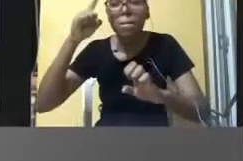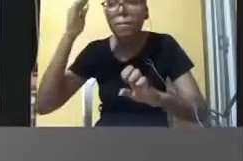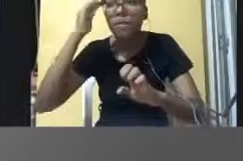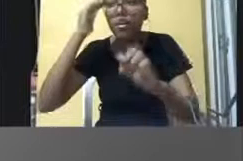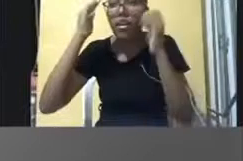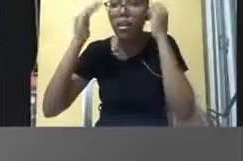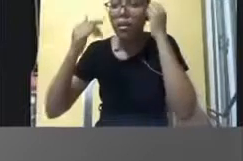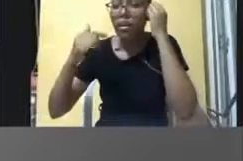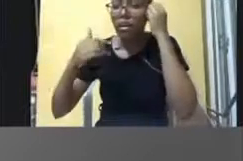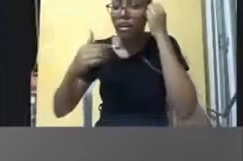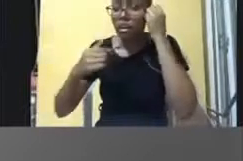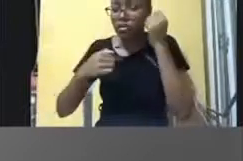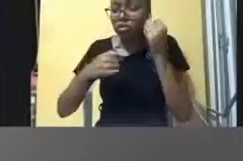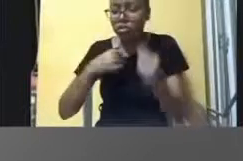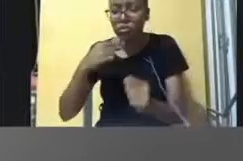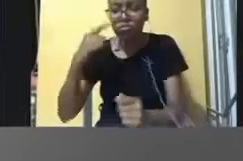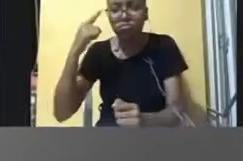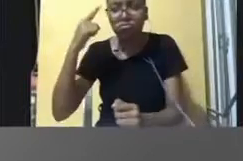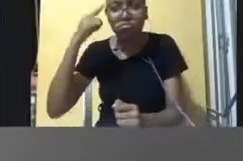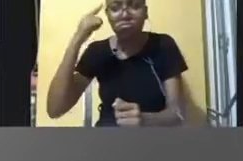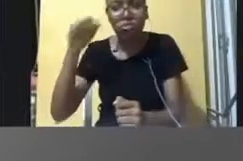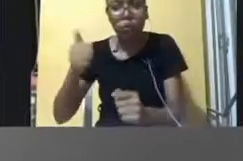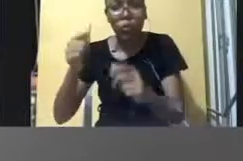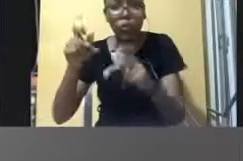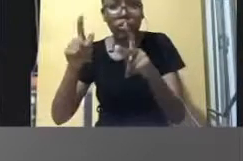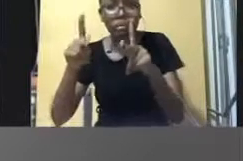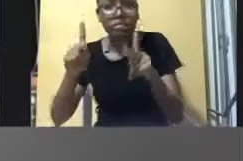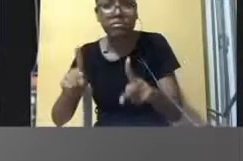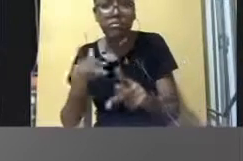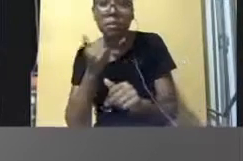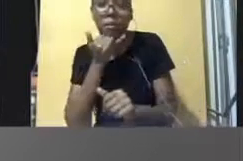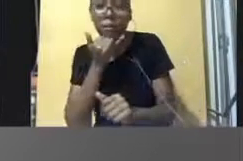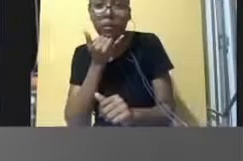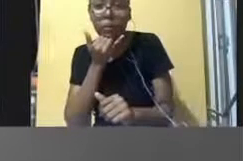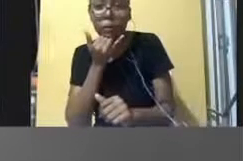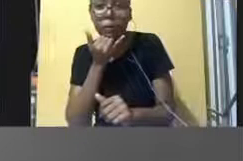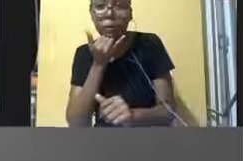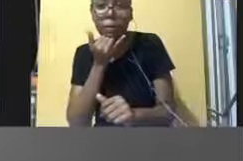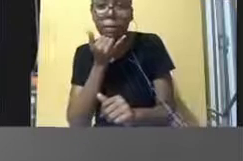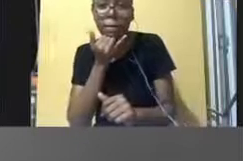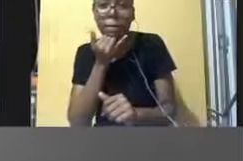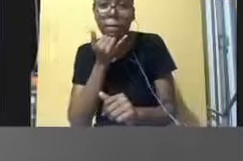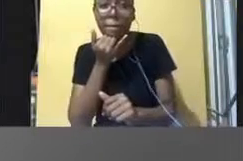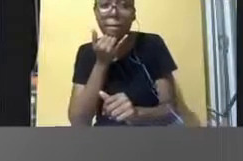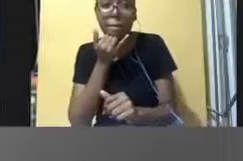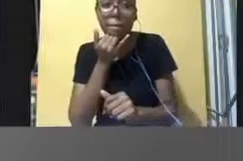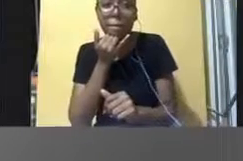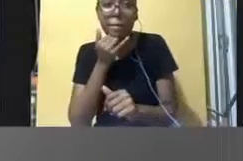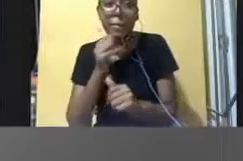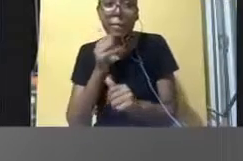estamos pensando que otra persona está mal, cuando realmente no lo son, lo que son es diferente que